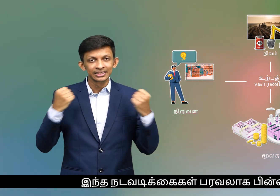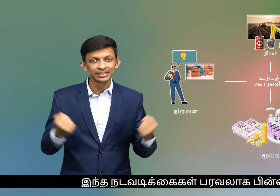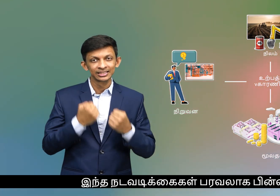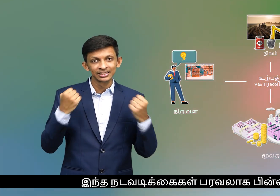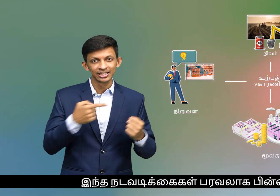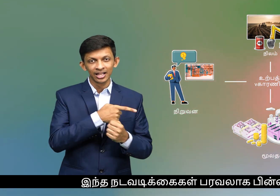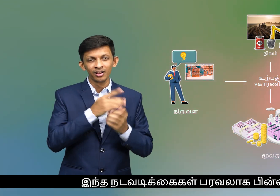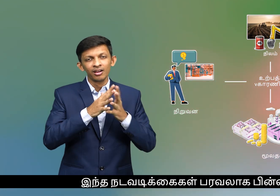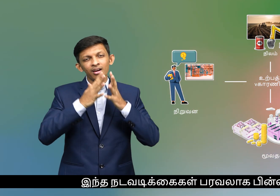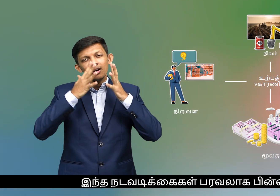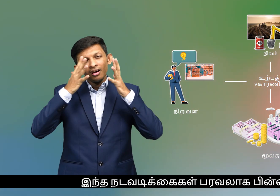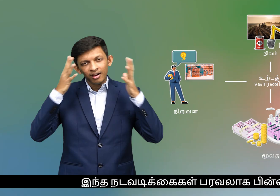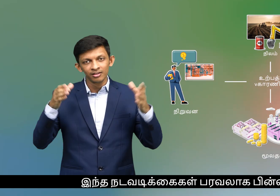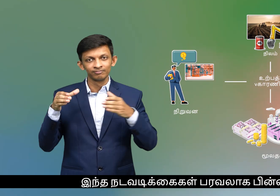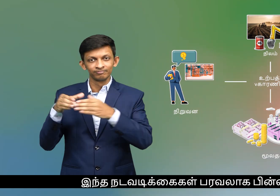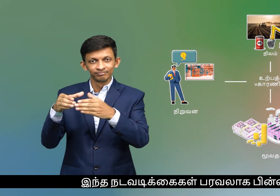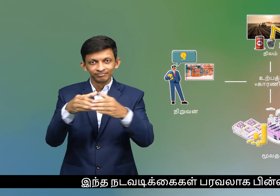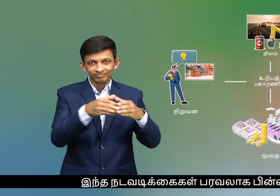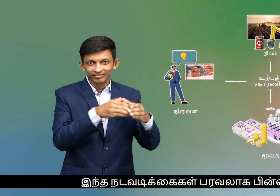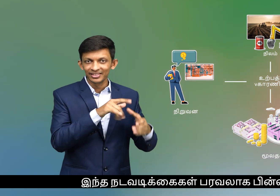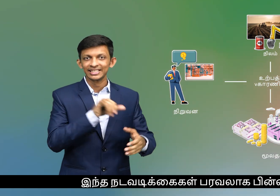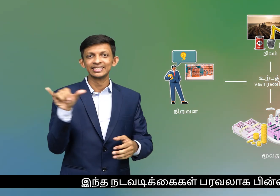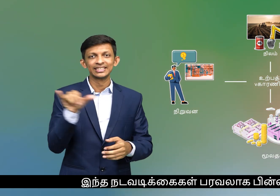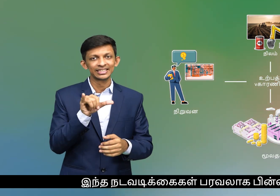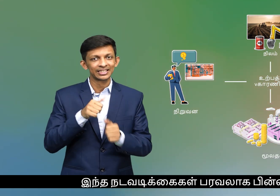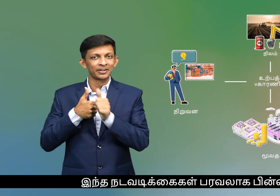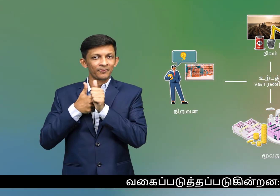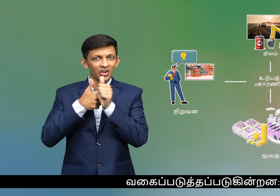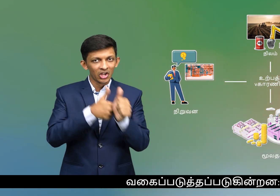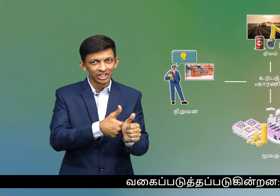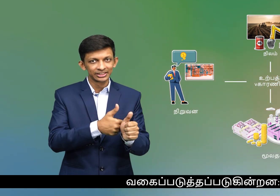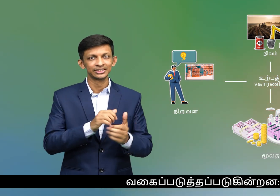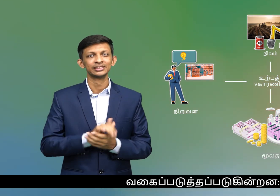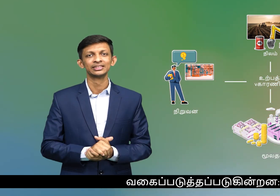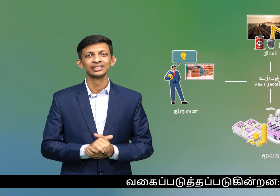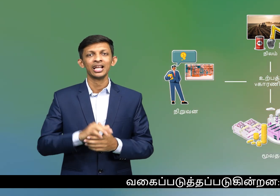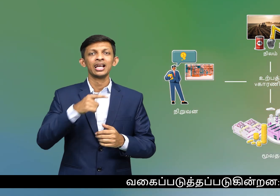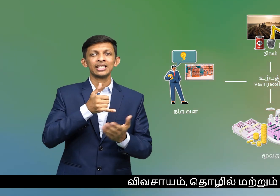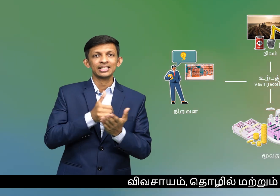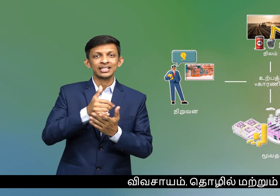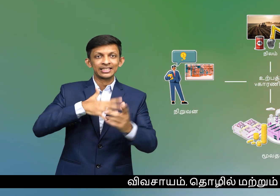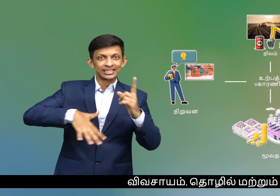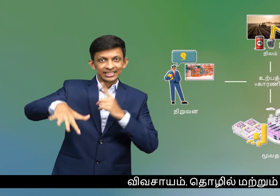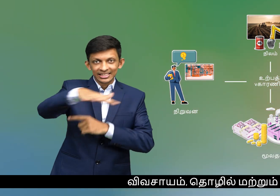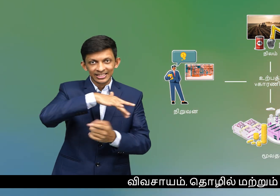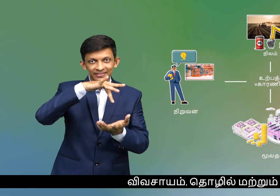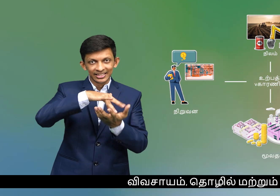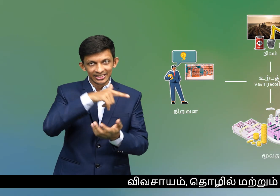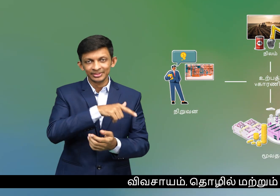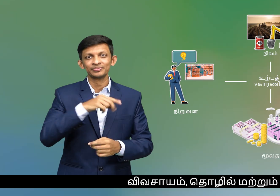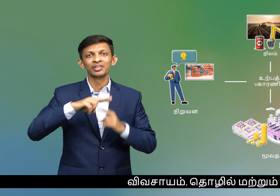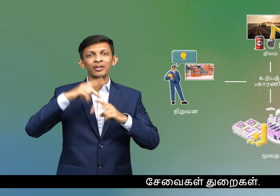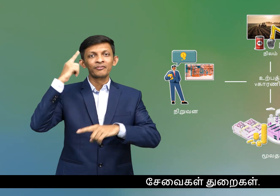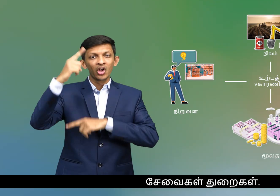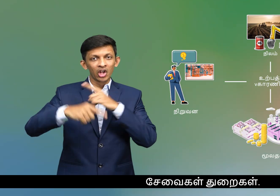இந்த நடவடிக்கைகள் பரவலாக பின்வருமாறு வகைப்படுத்தப்படுகின்றன: விவசாயம்,